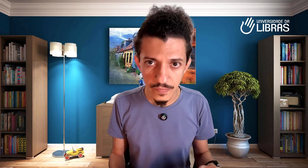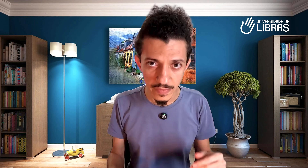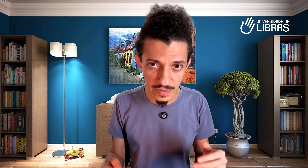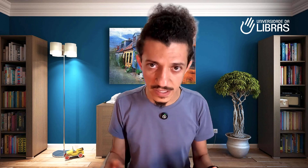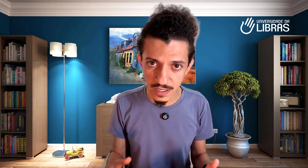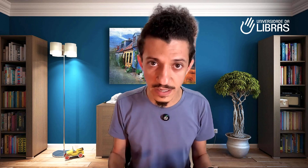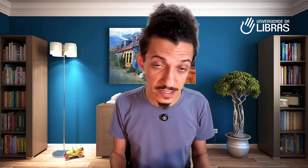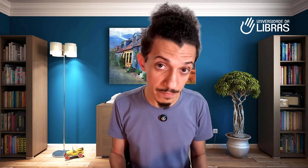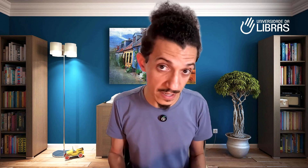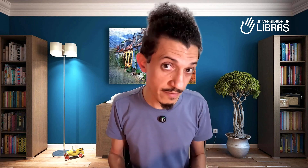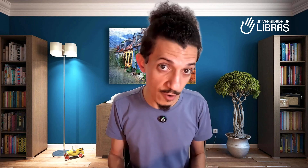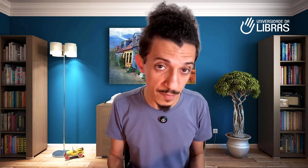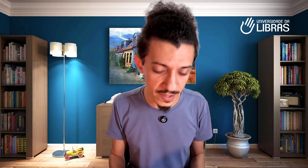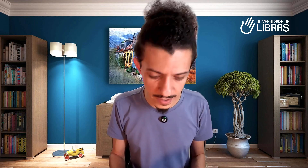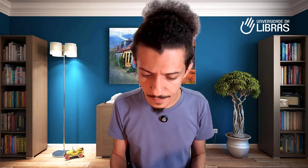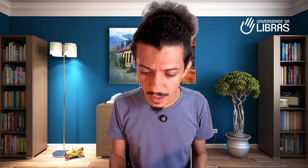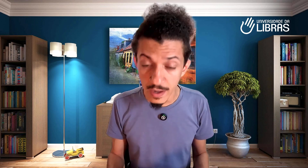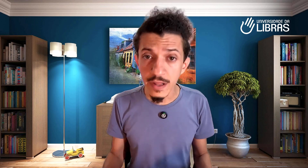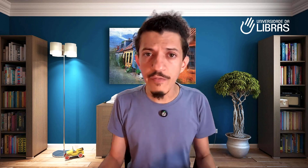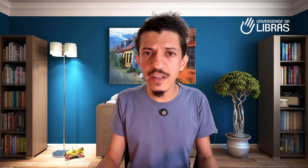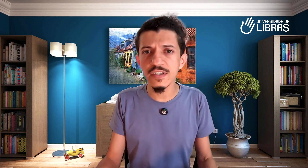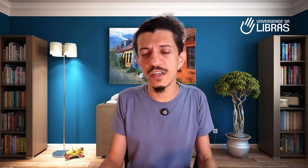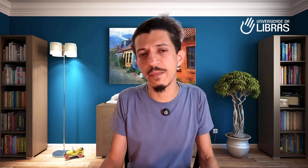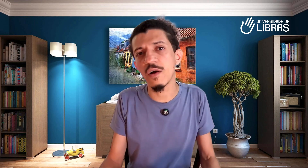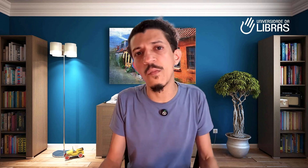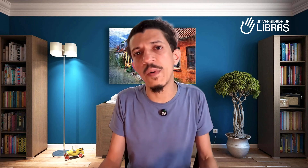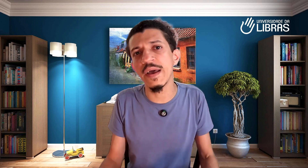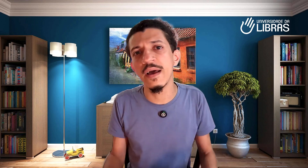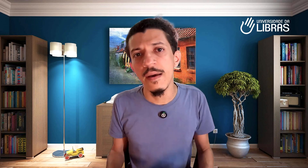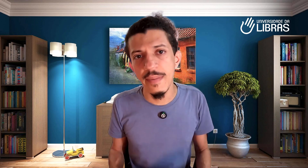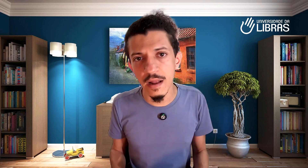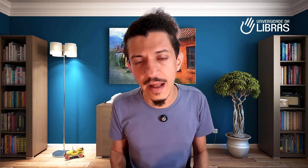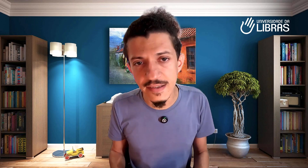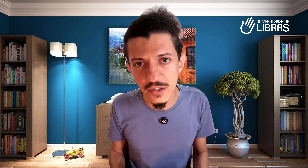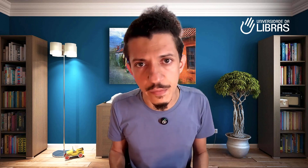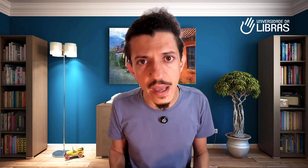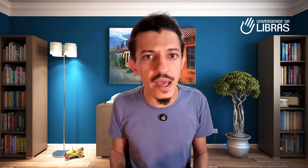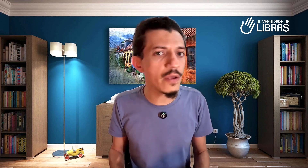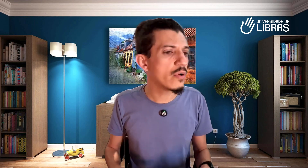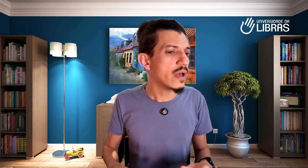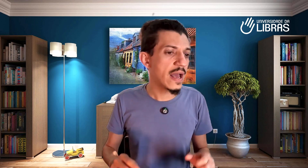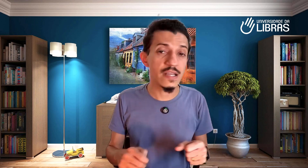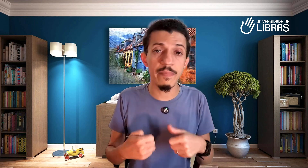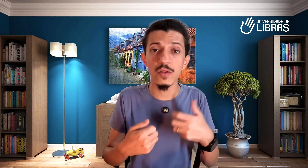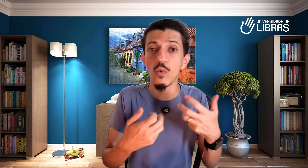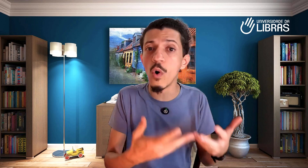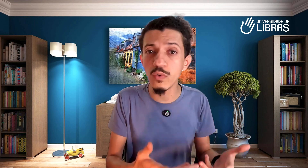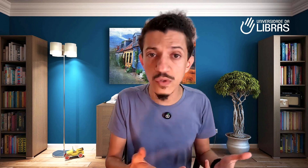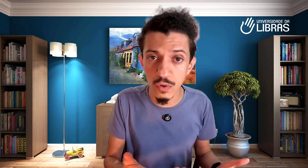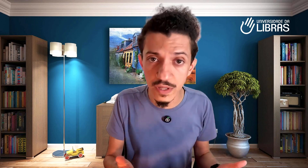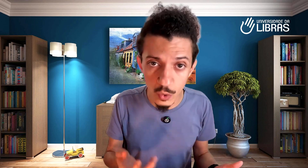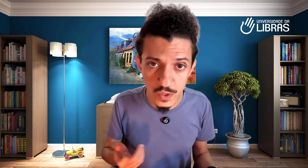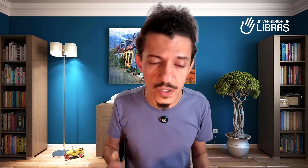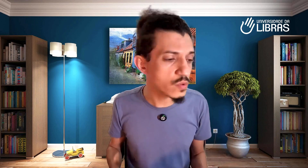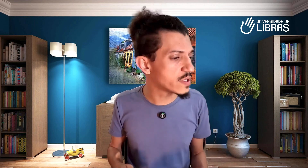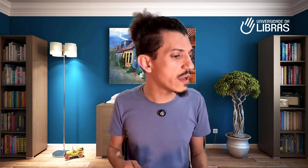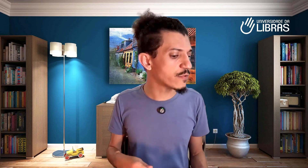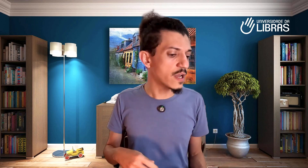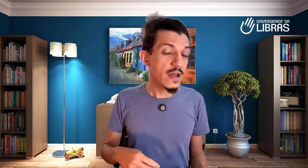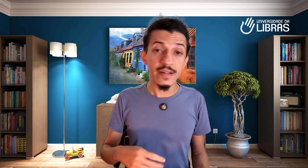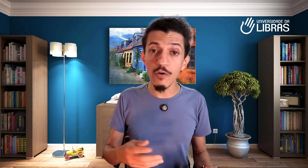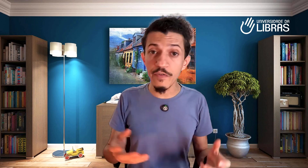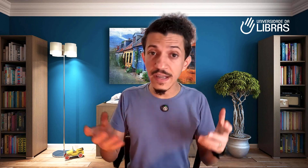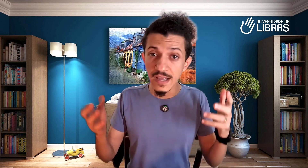canal, nessa plataforma aqui. Talvez você já me acompanha pela minha lista de e-mail, recebendo outros conteúdos